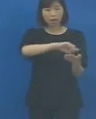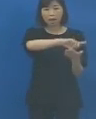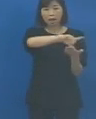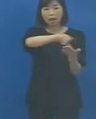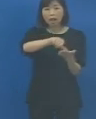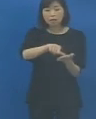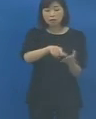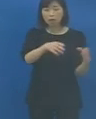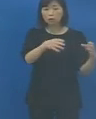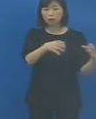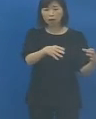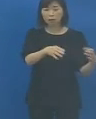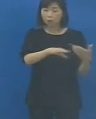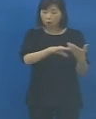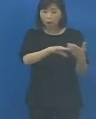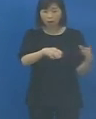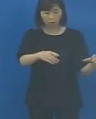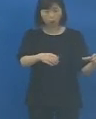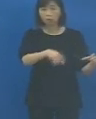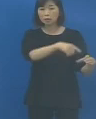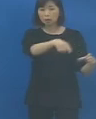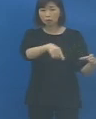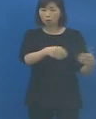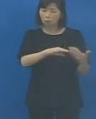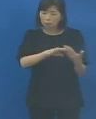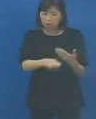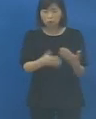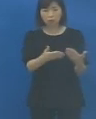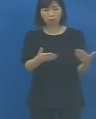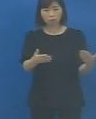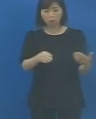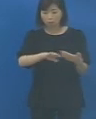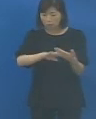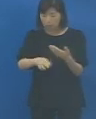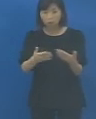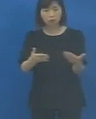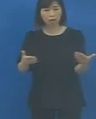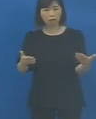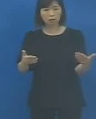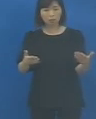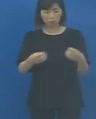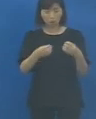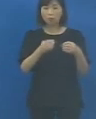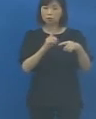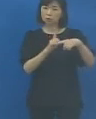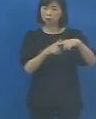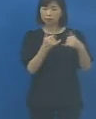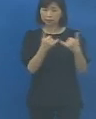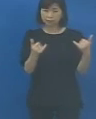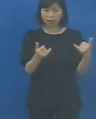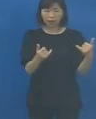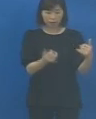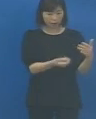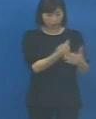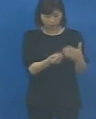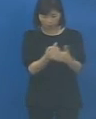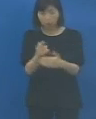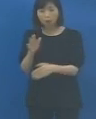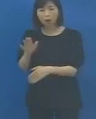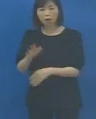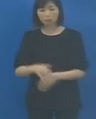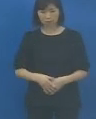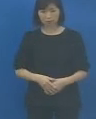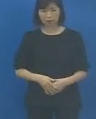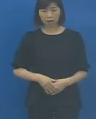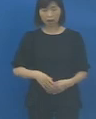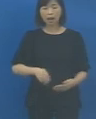での別の店舗と、陽性者も出てきておりました。ですからエリア設定であそこ